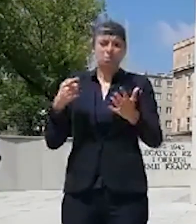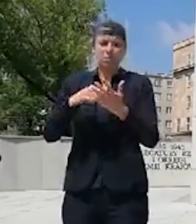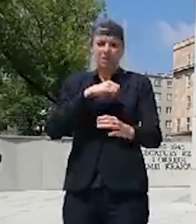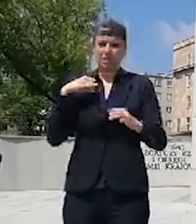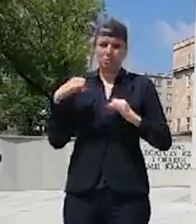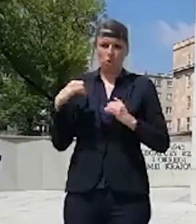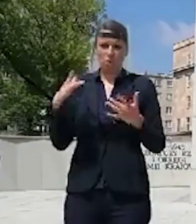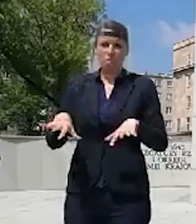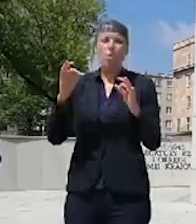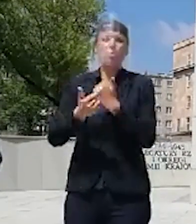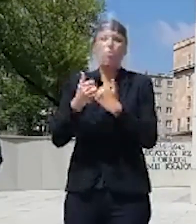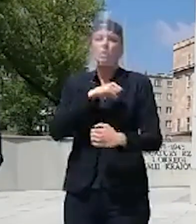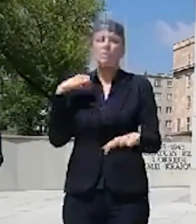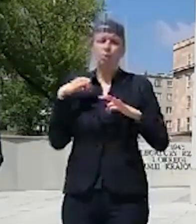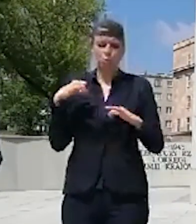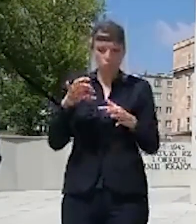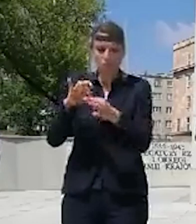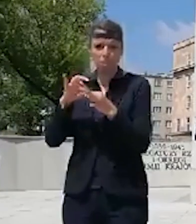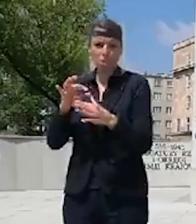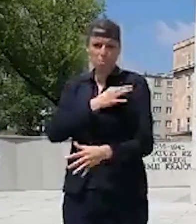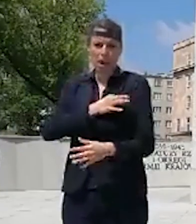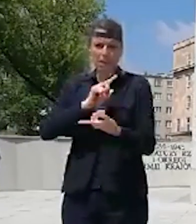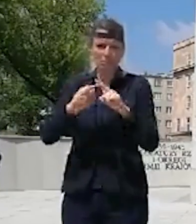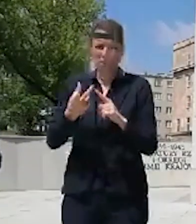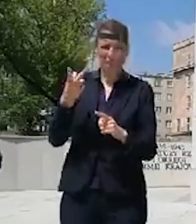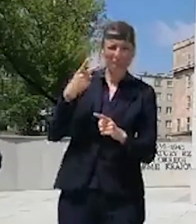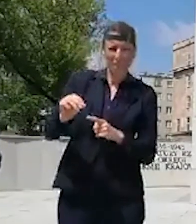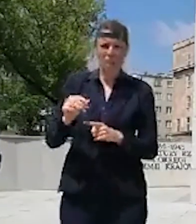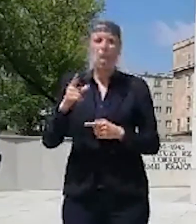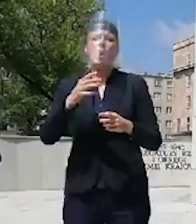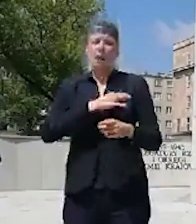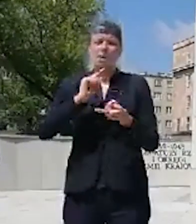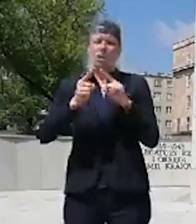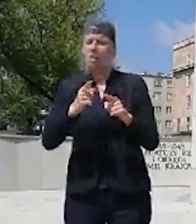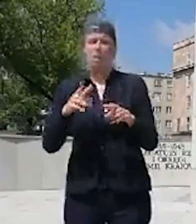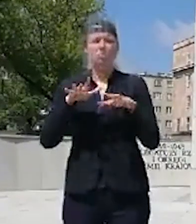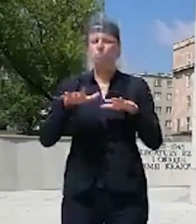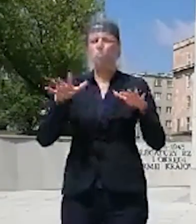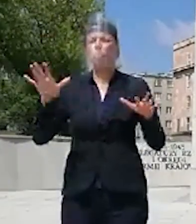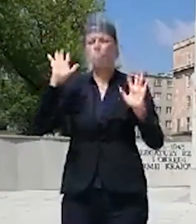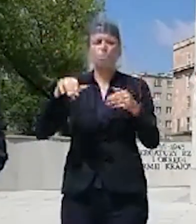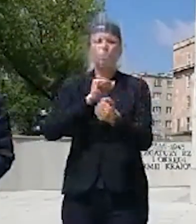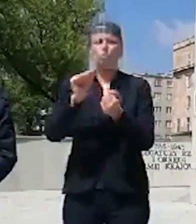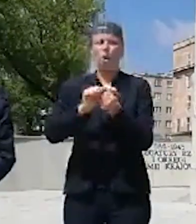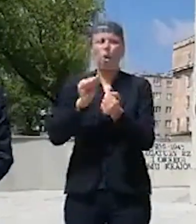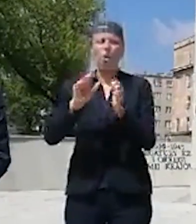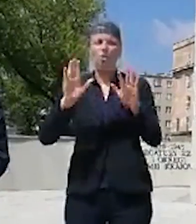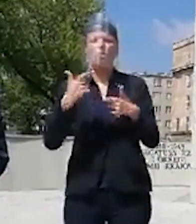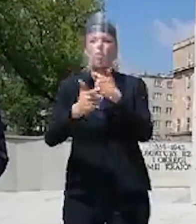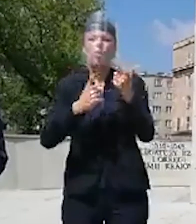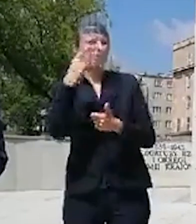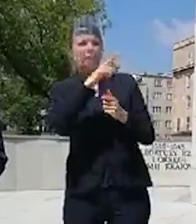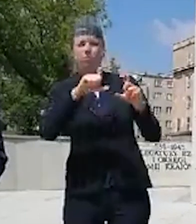dla partii politycznych. Partie polityczne dostatecznie dużo szkody robią w tym gmachu i w tej okolicy, żeby psuć i zatruwać